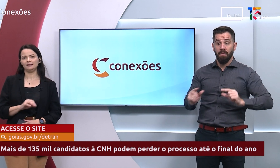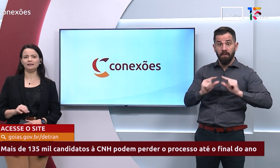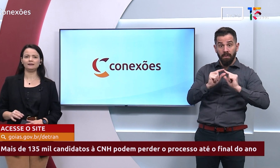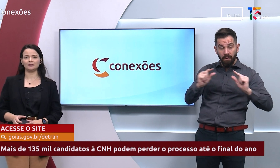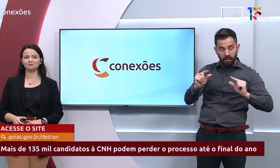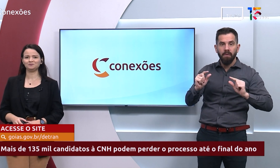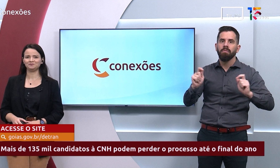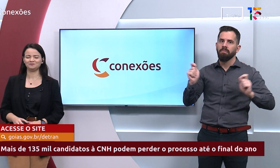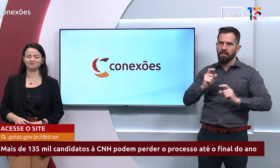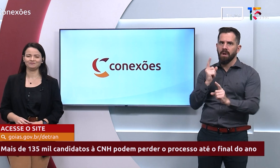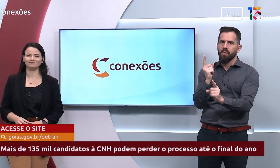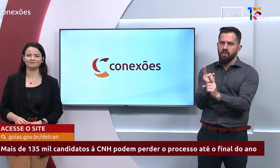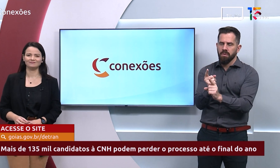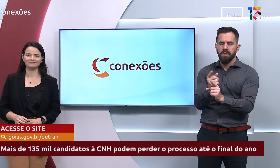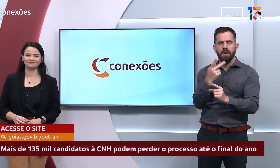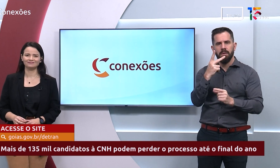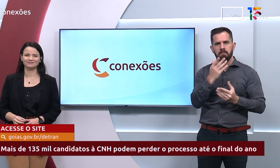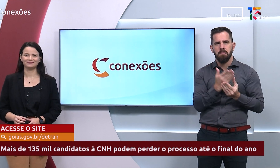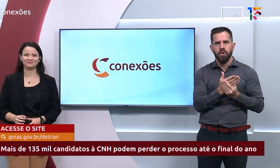goiás.gov.br/detran.